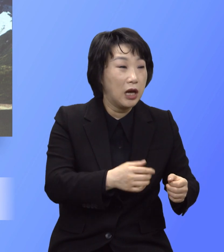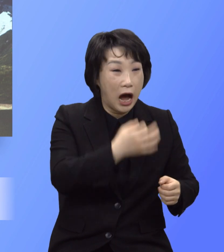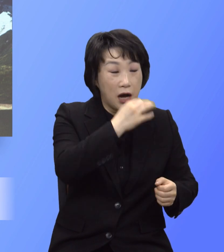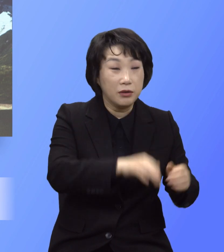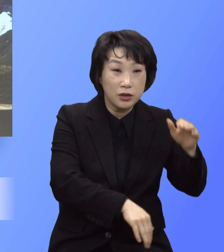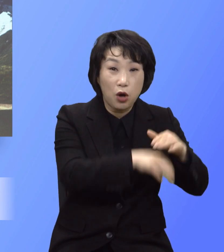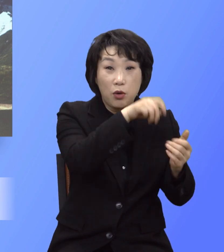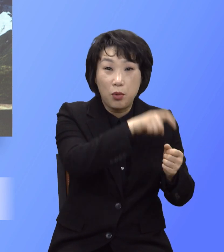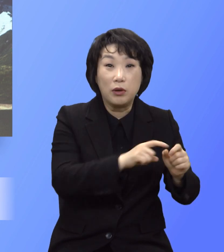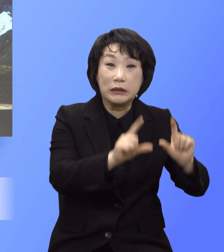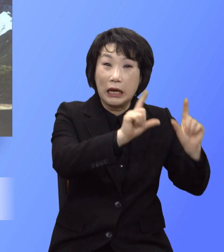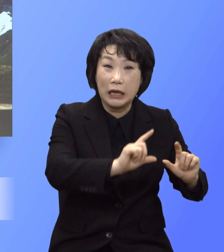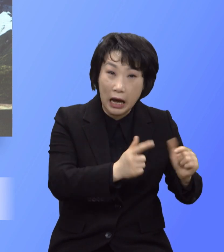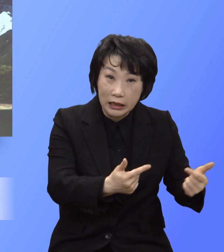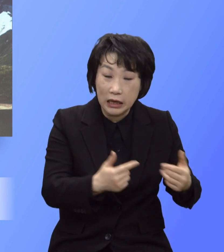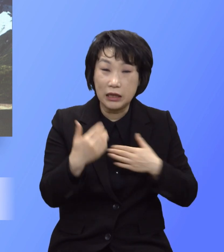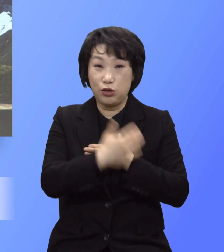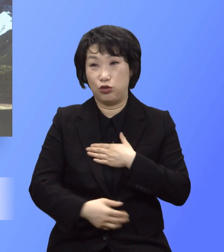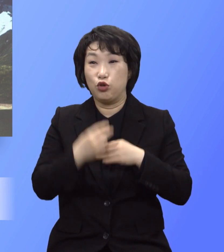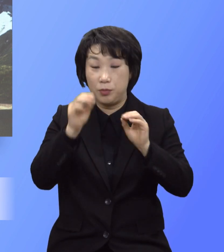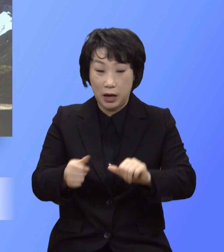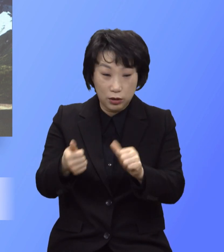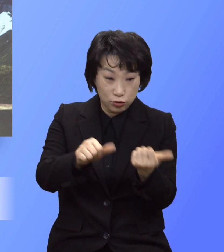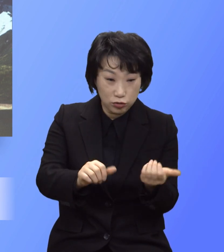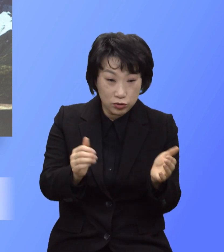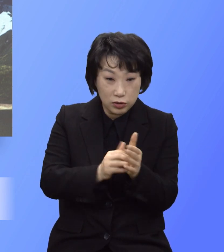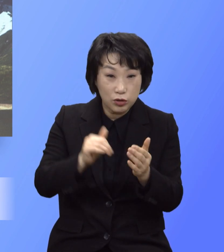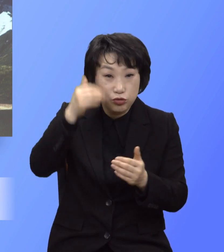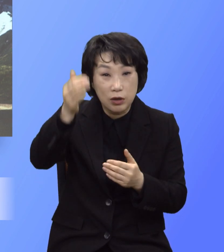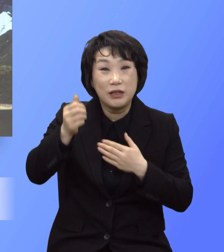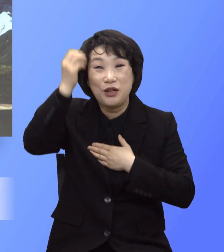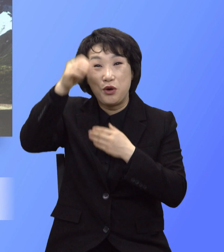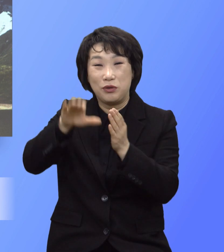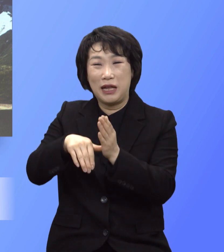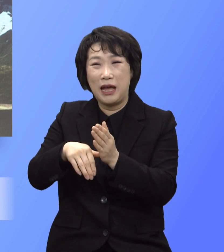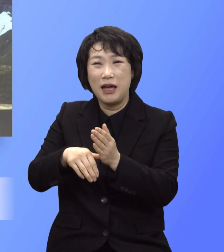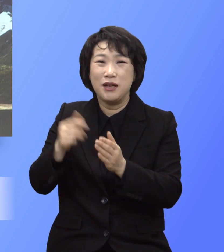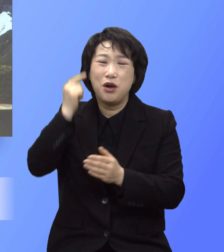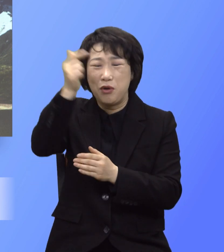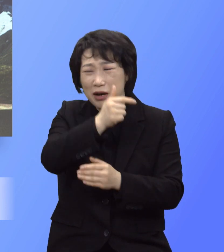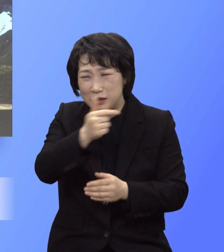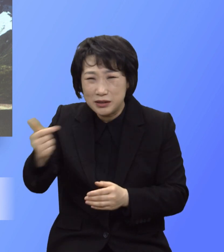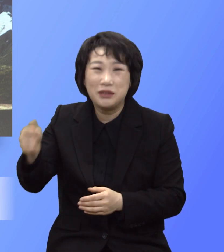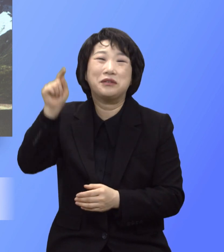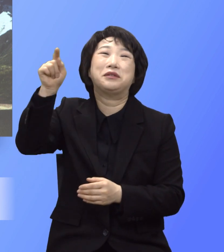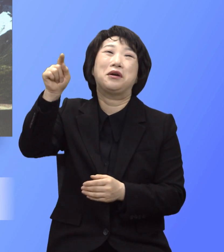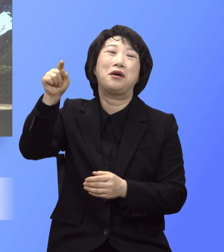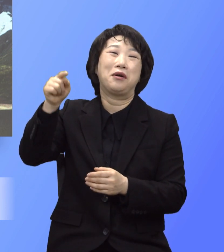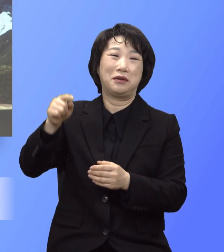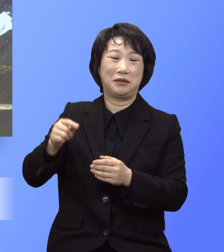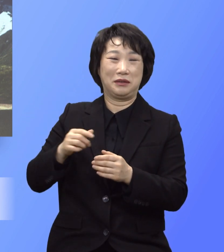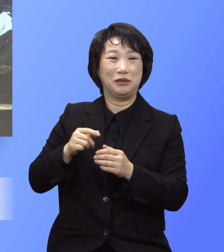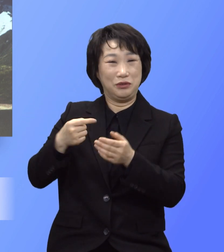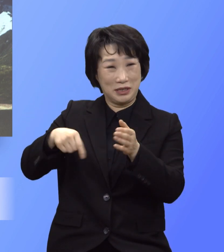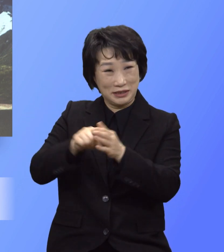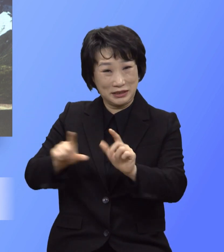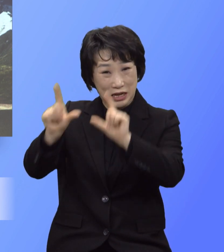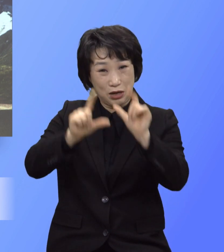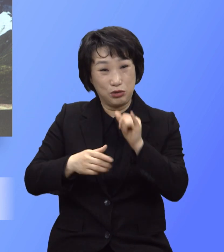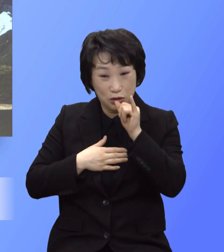육신이 끝난 다음 영혼의 때 무지한의 영광을 위해 사는 사람들. 이해가 됩니까?